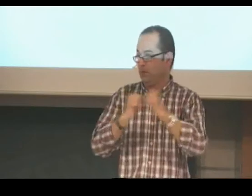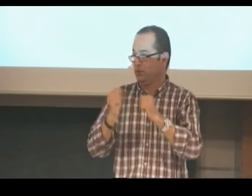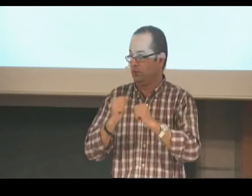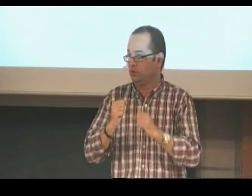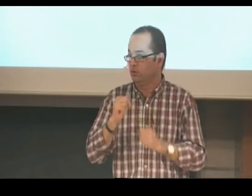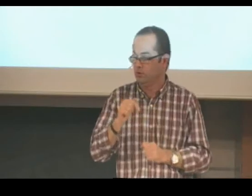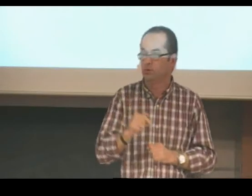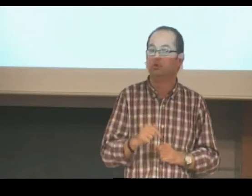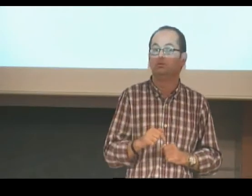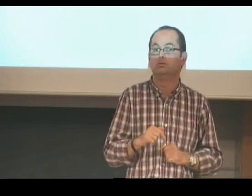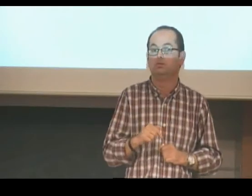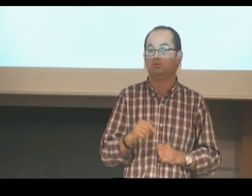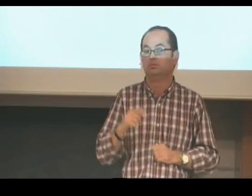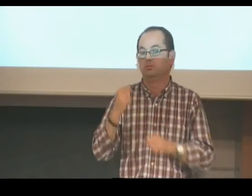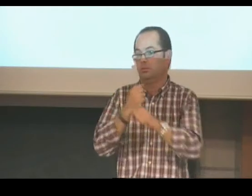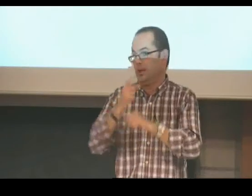Les persones que